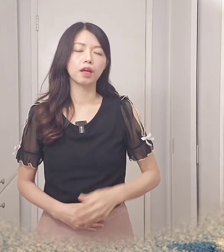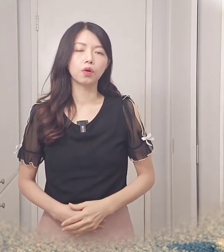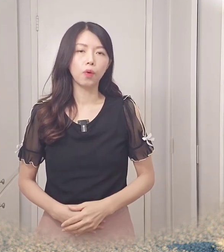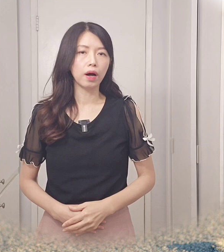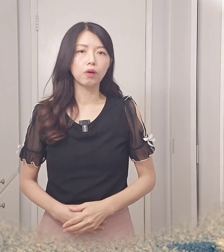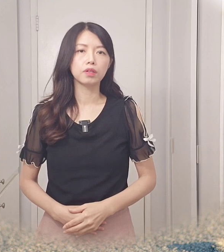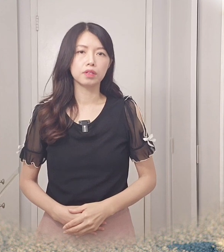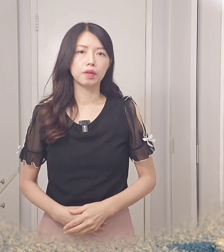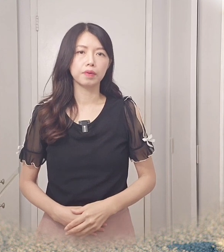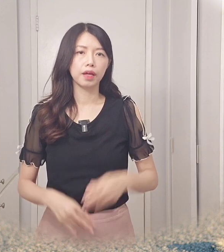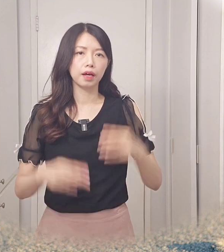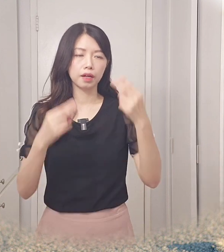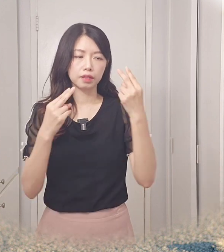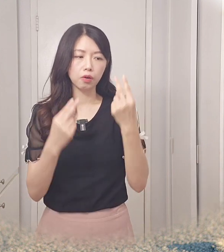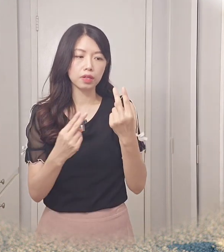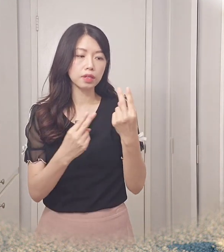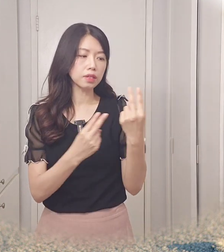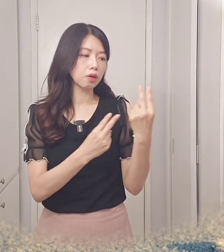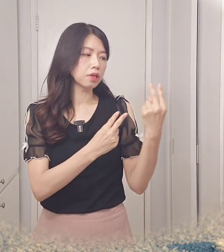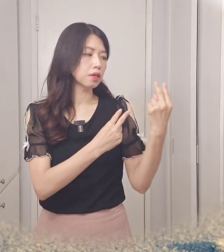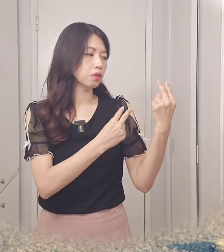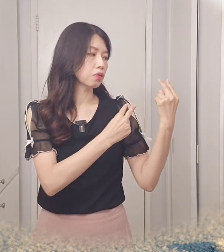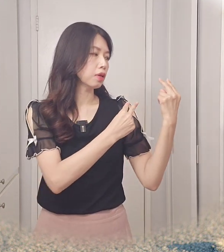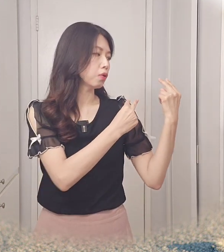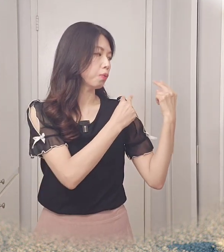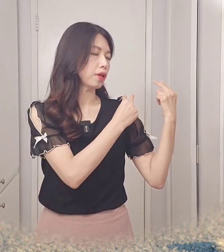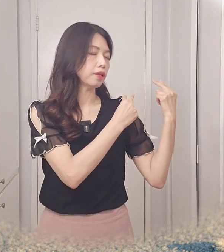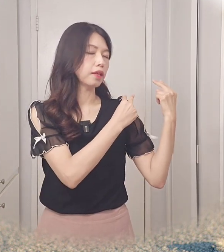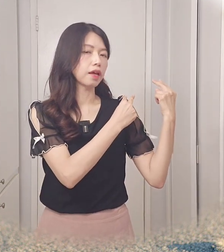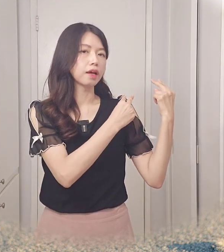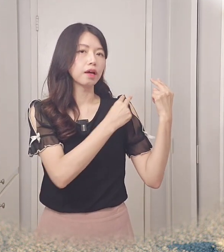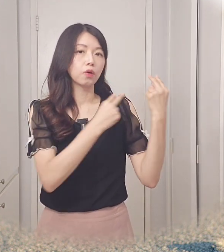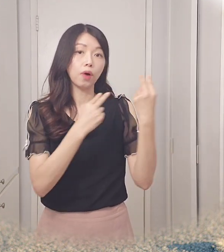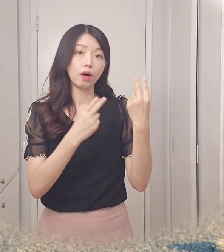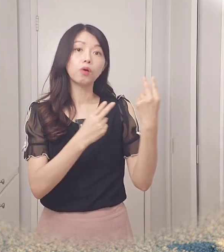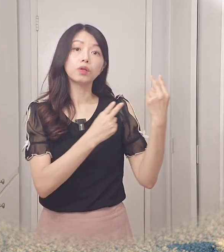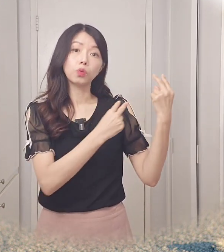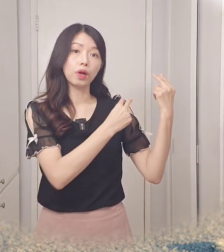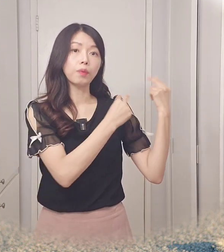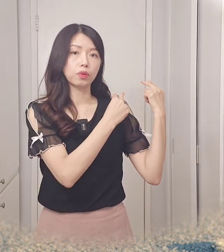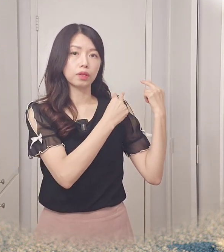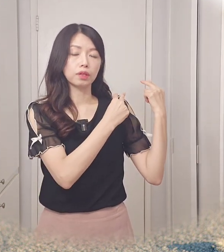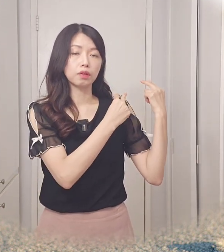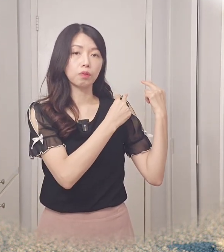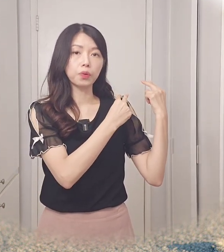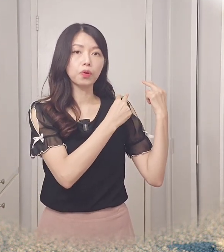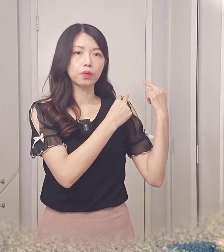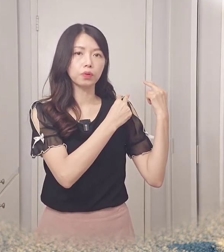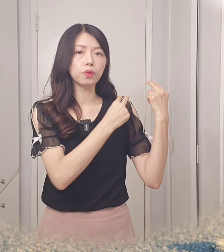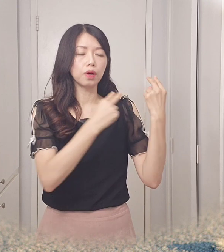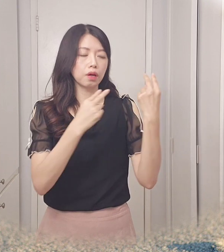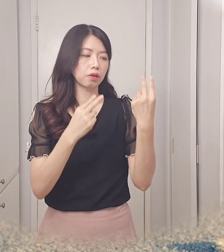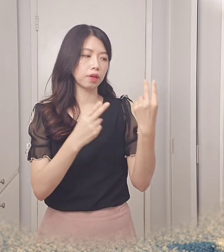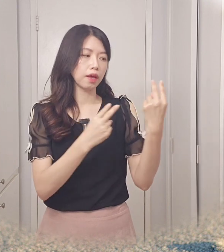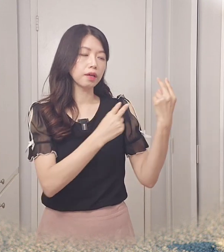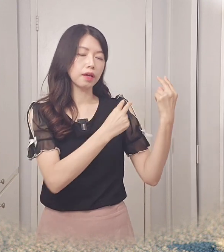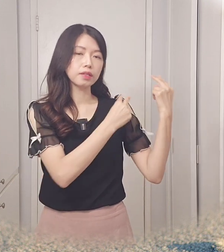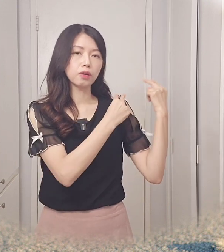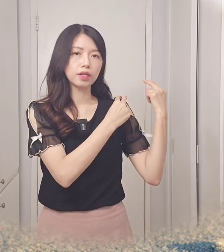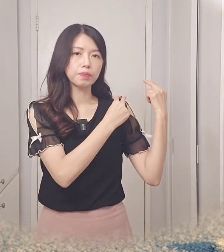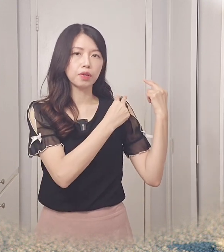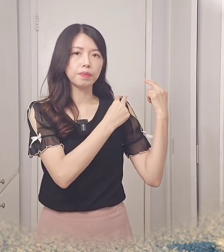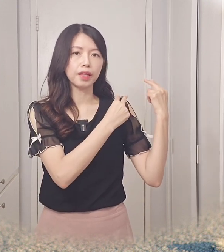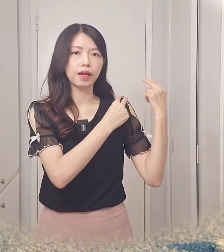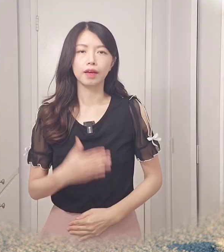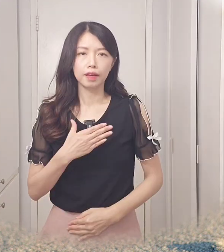때는 과거를 칭합니다. 그래서 이 시선을 뒤로 보낼 때 과거를 돌아보는 그런 표현으로 그렇게